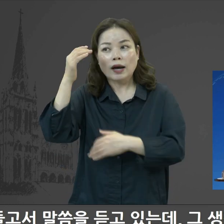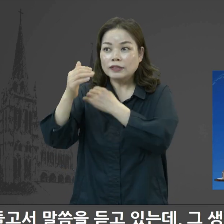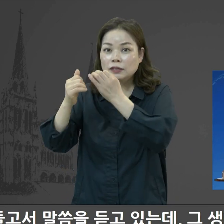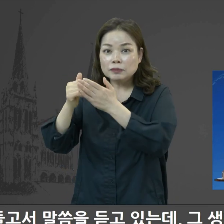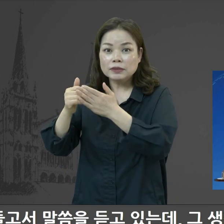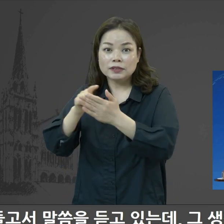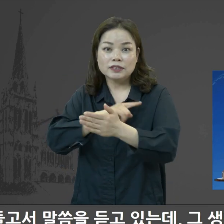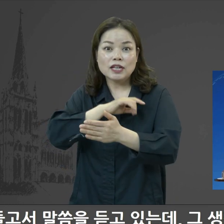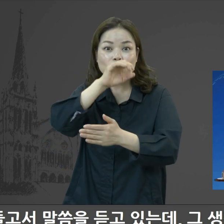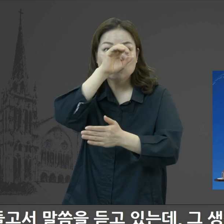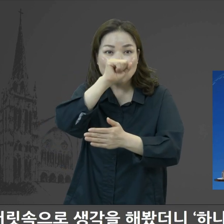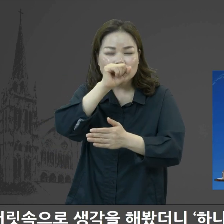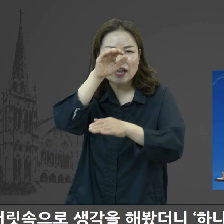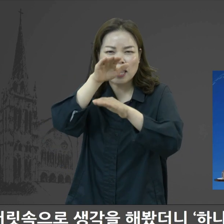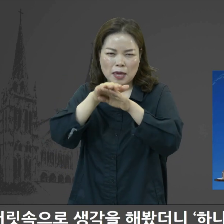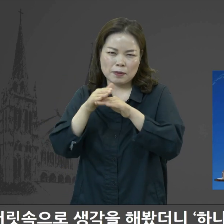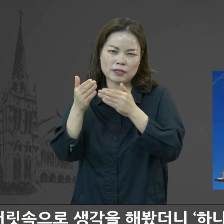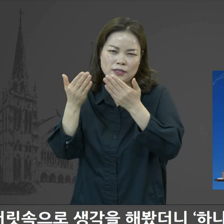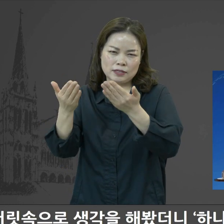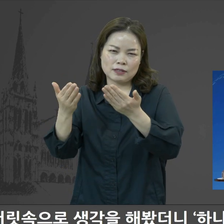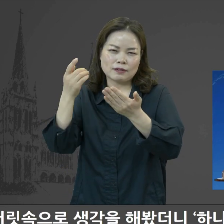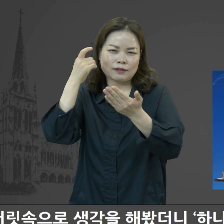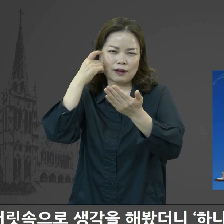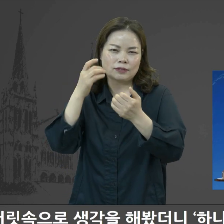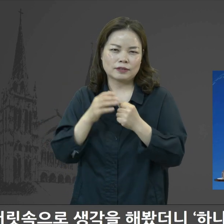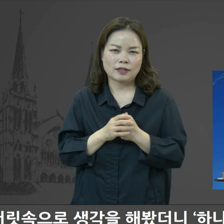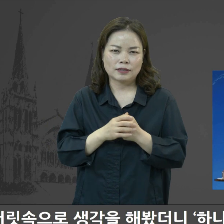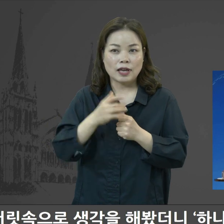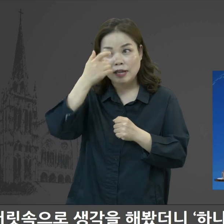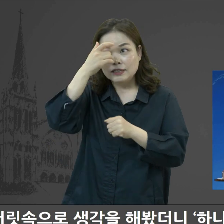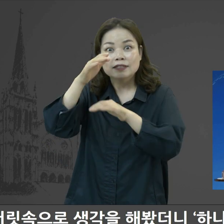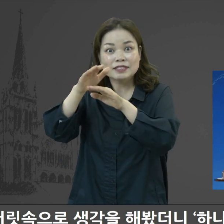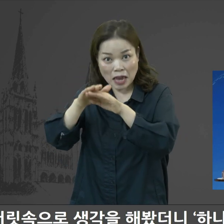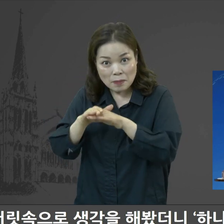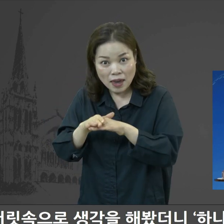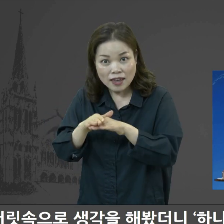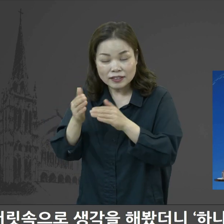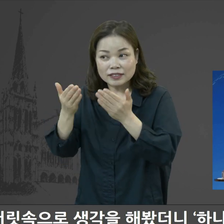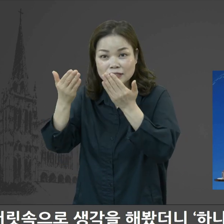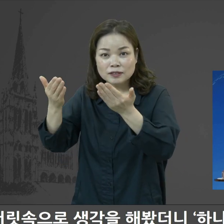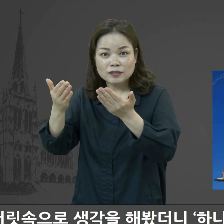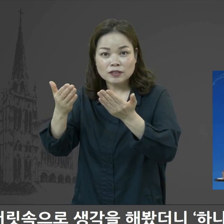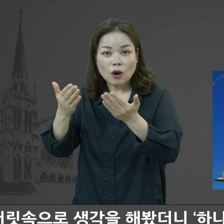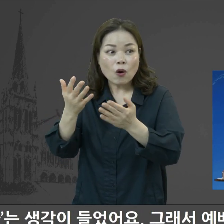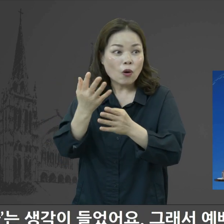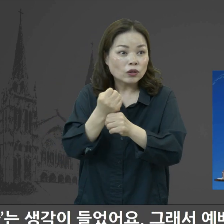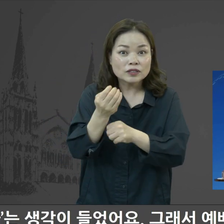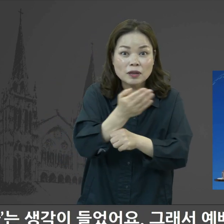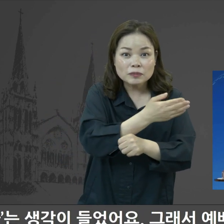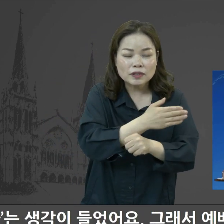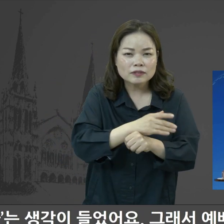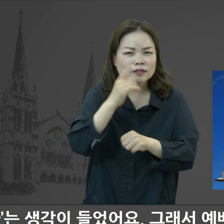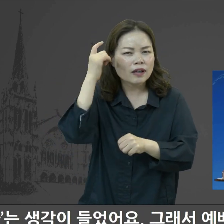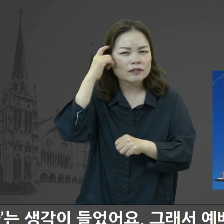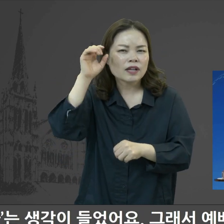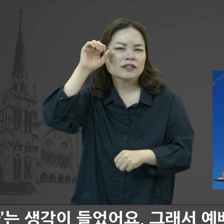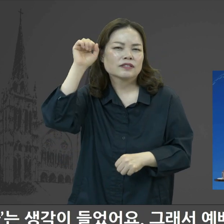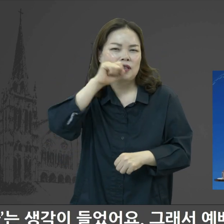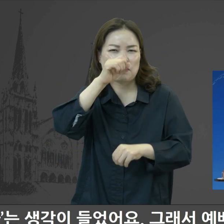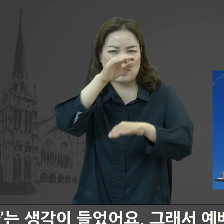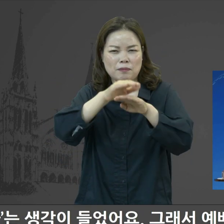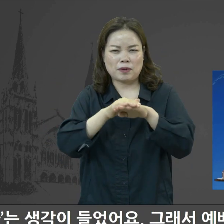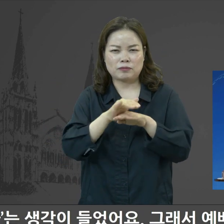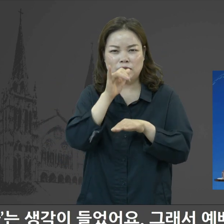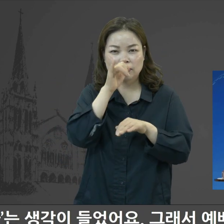하나님이 제일 좋아하실 게 예배 같다는 생각이 들었어요. 그래서 그러면 예배가 언제부터 있냐 생각해보니까 새벽 예배부터